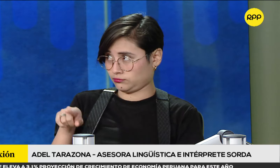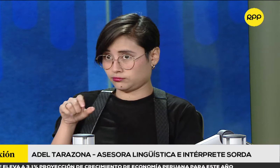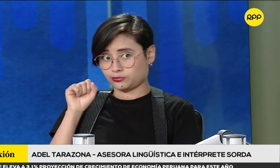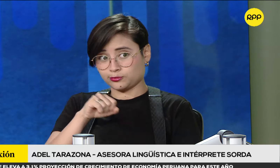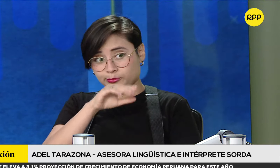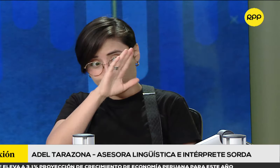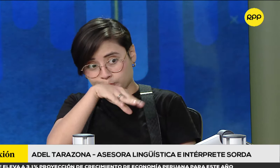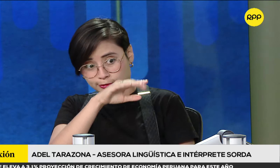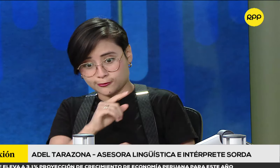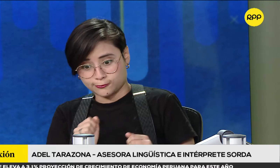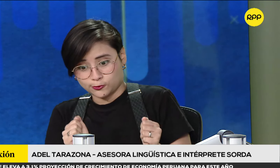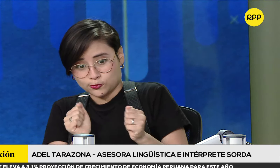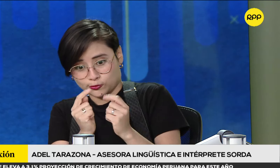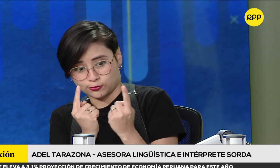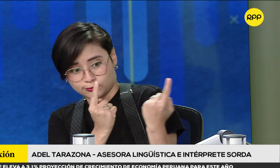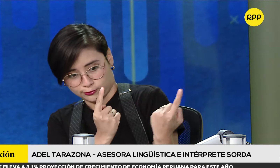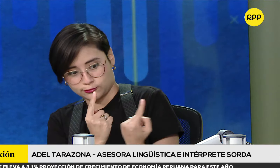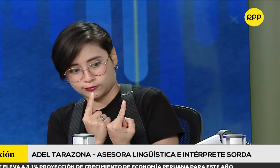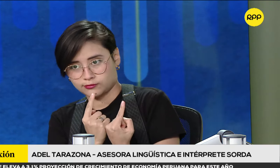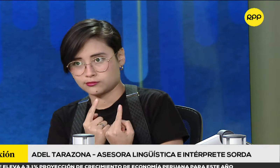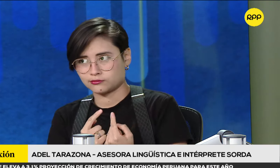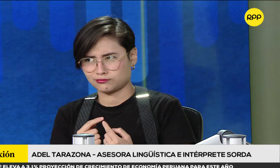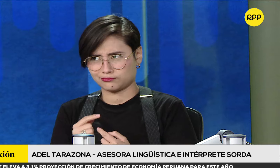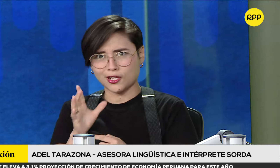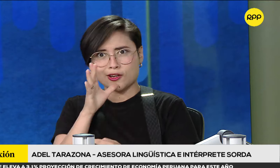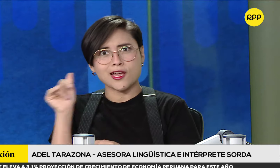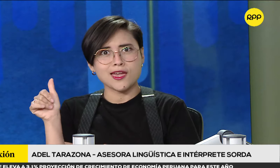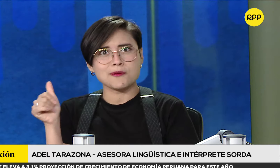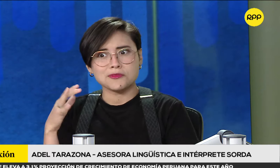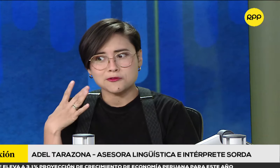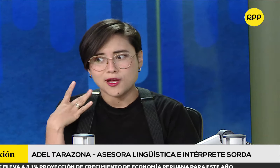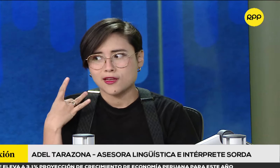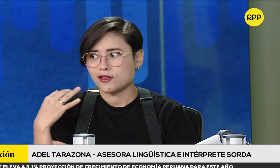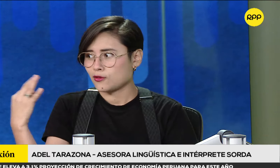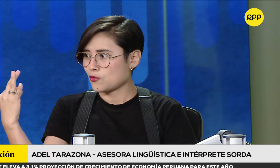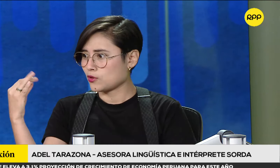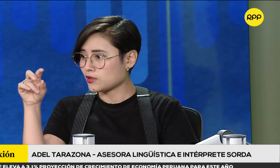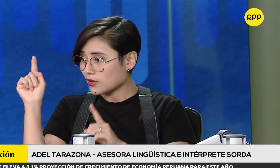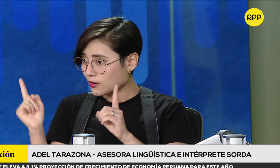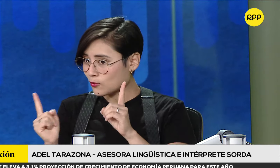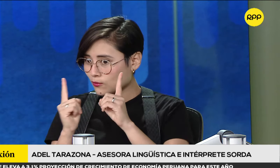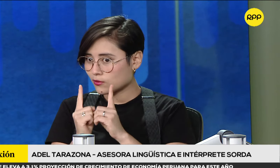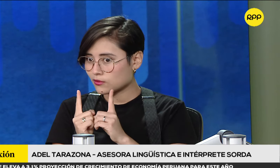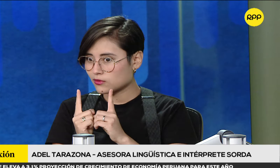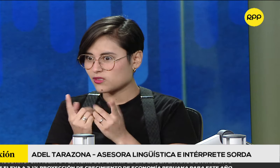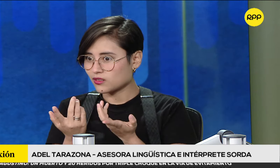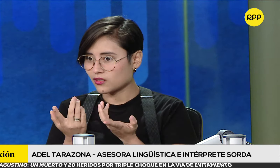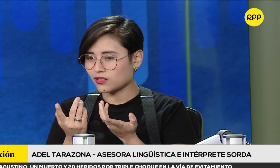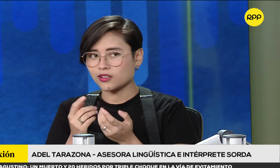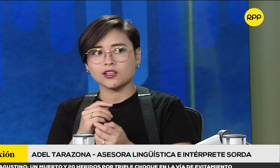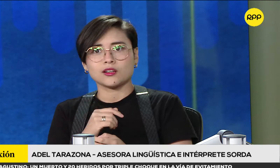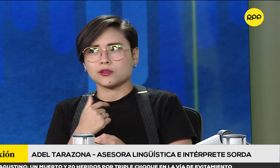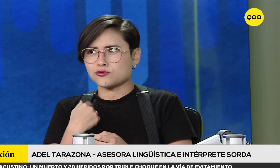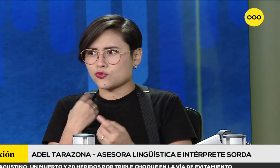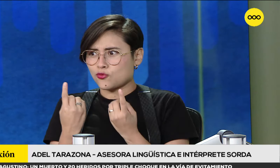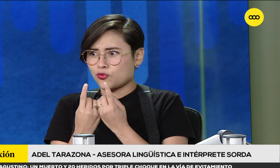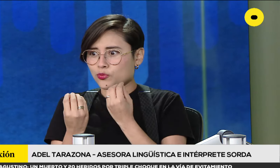sorda. Y en eso me llama. Me dice, ven, mejor no te pares ahí. Ven aquí a mi lado y a mi lado interpreta. Yo me quedé muy